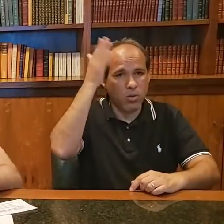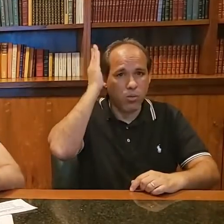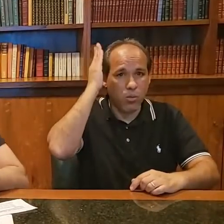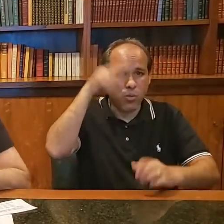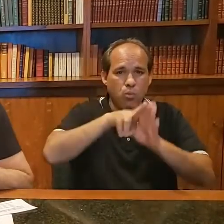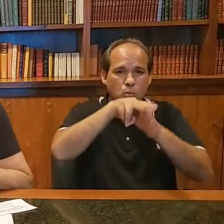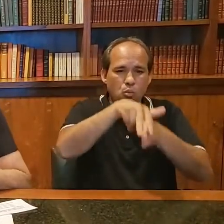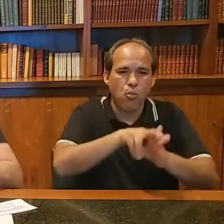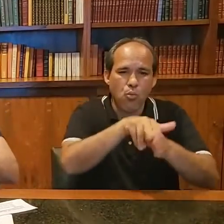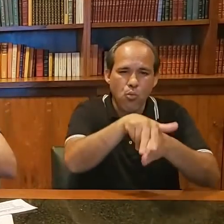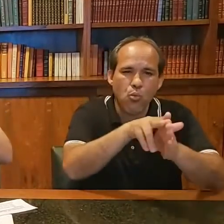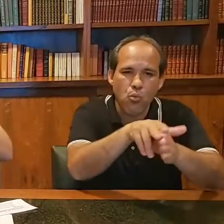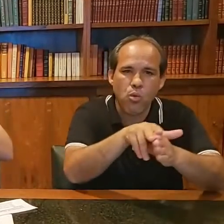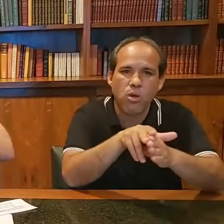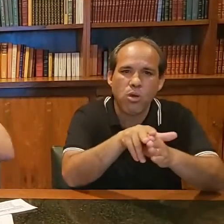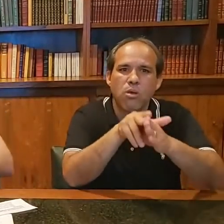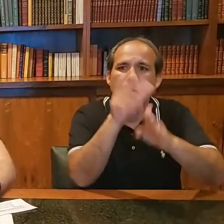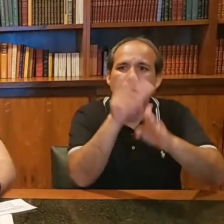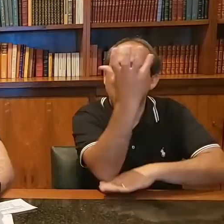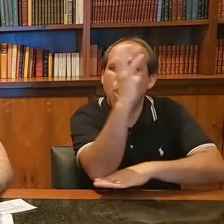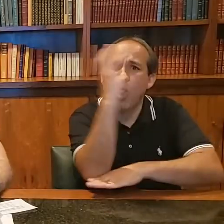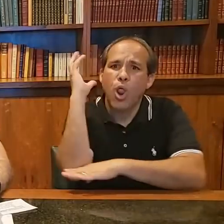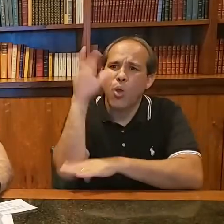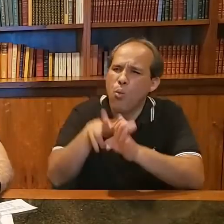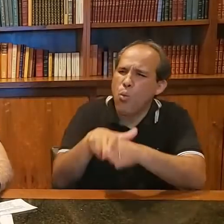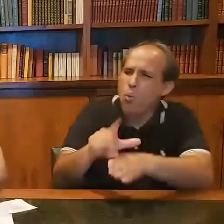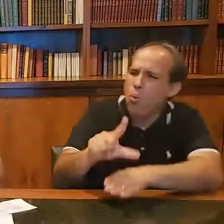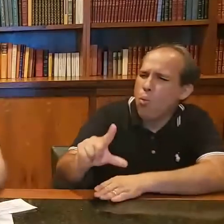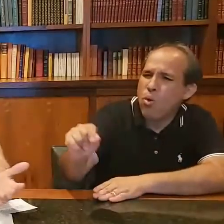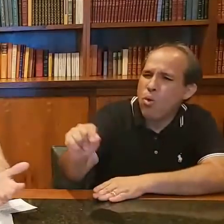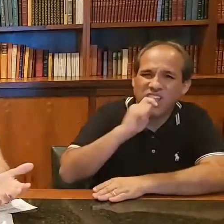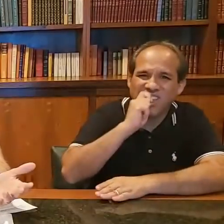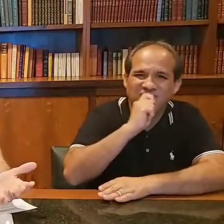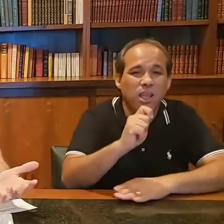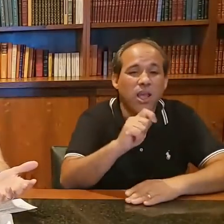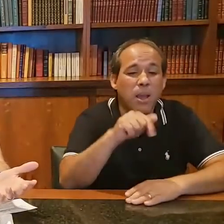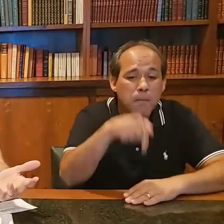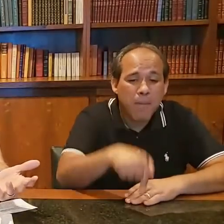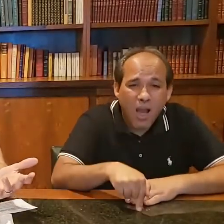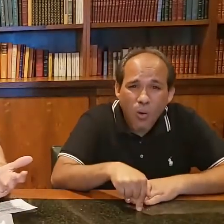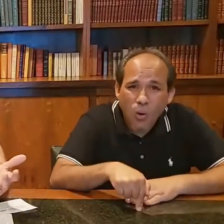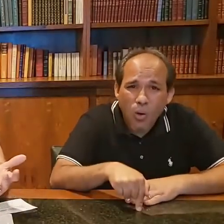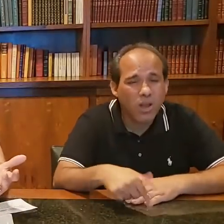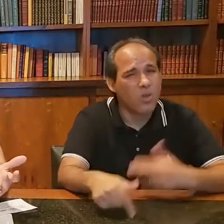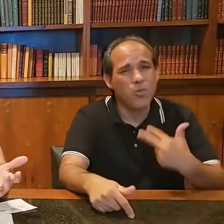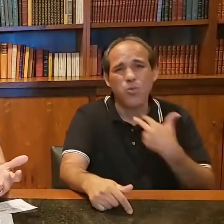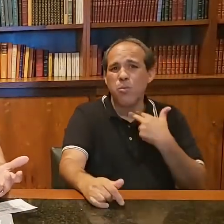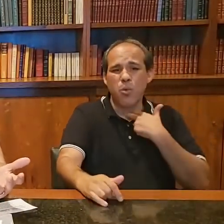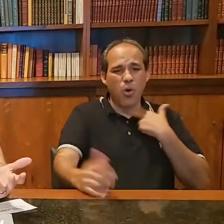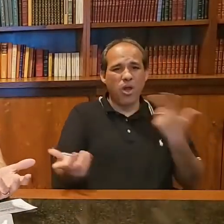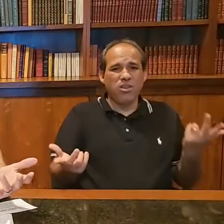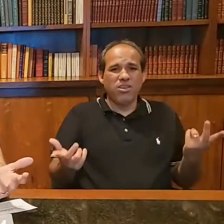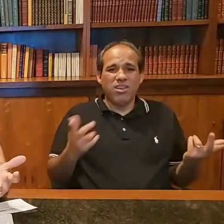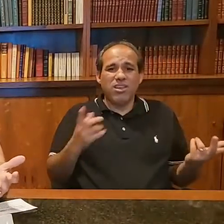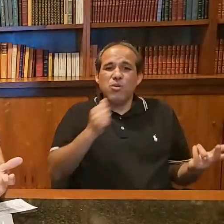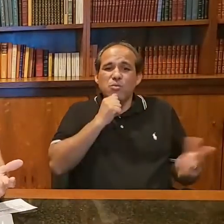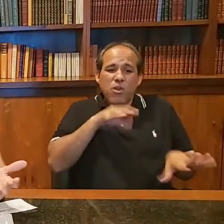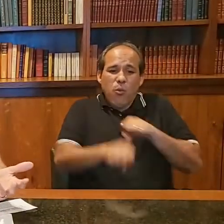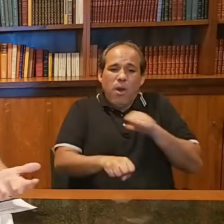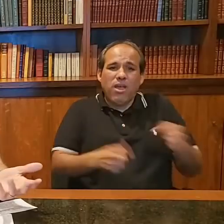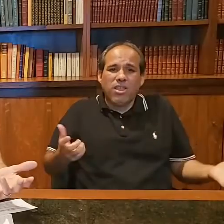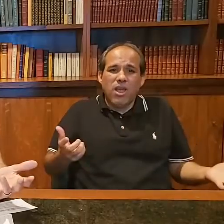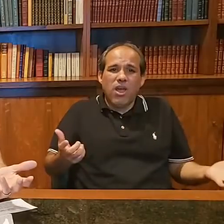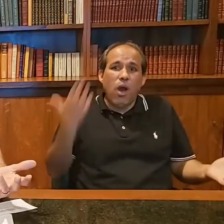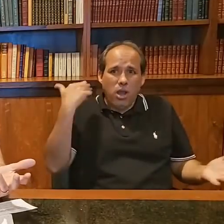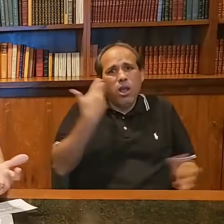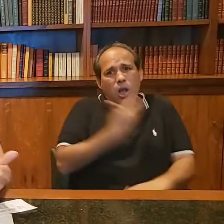mata dentro lá, né, para extrair dente, basicamente. Mas hoje em dia não se justifica mais o dentista prático, né? Não tem. Agora, como